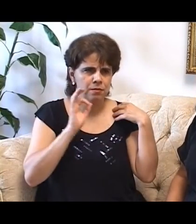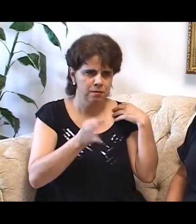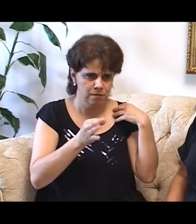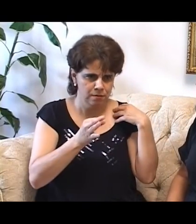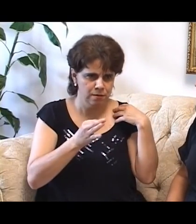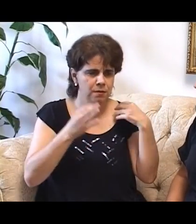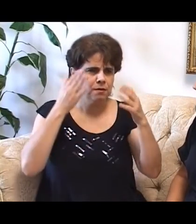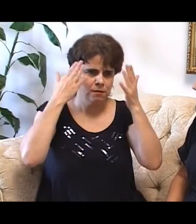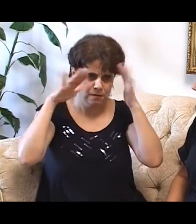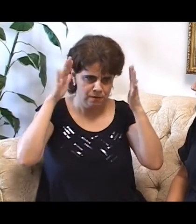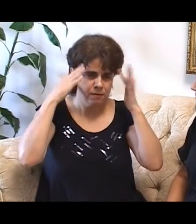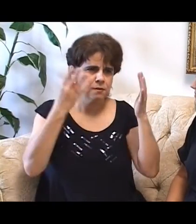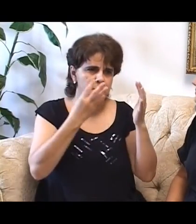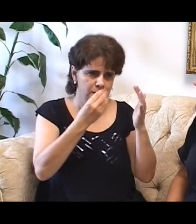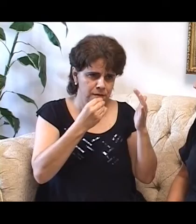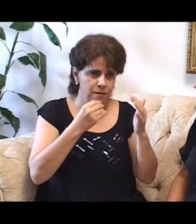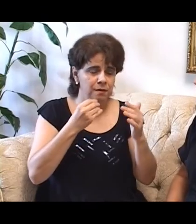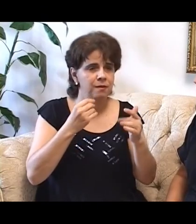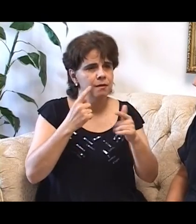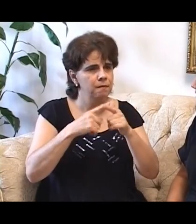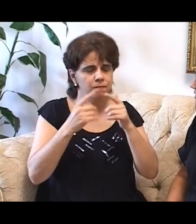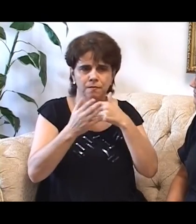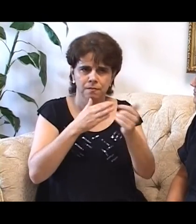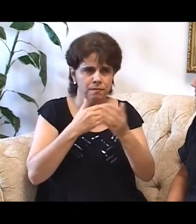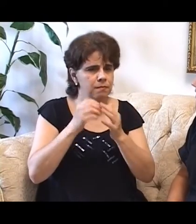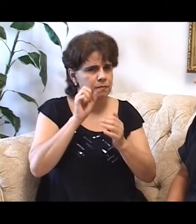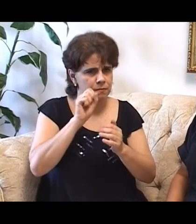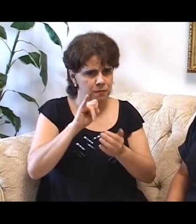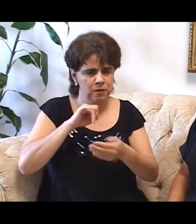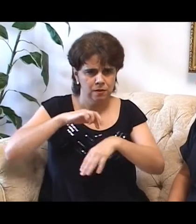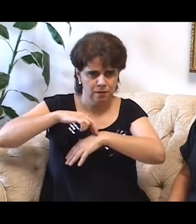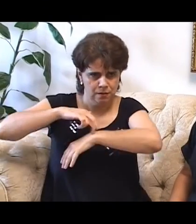Eu gosto muito de passear, né, me distrair,